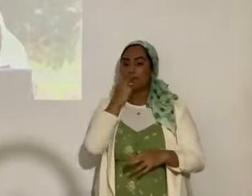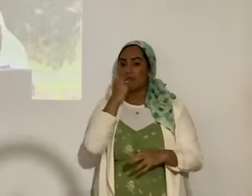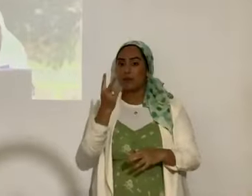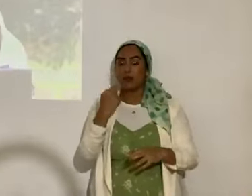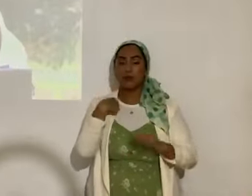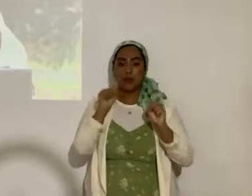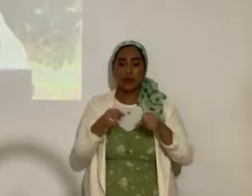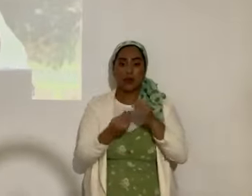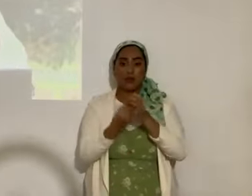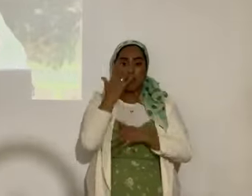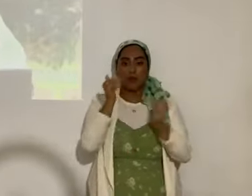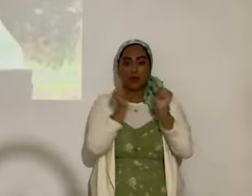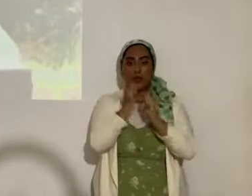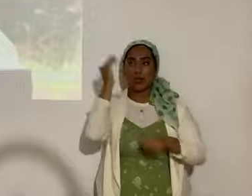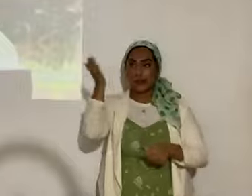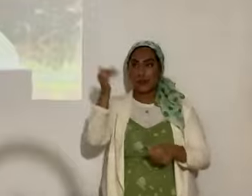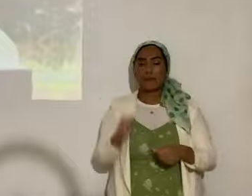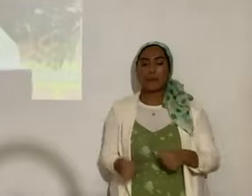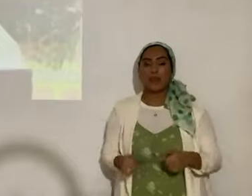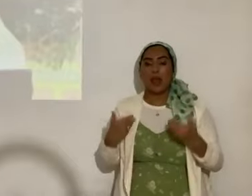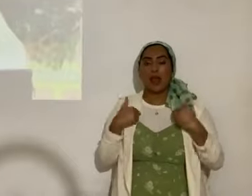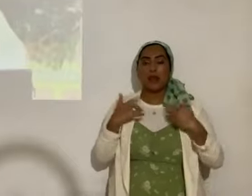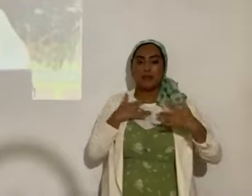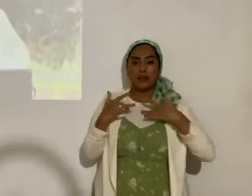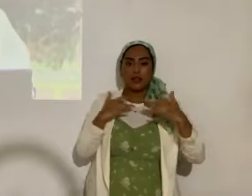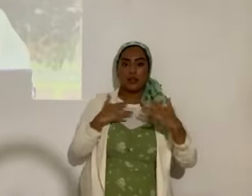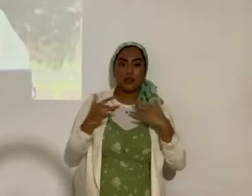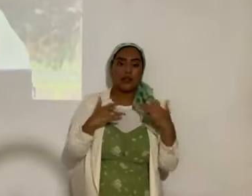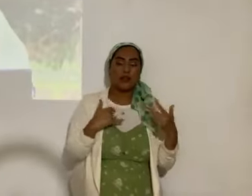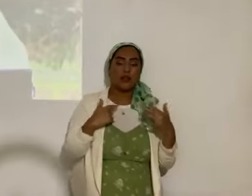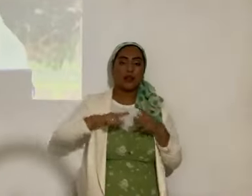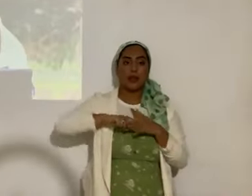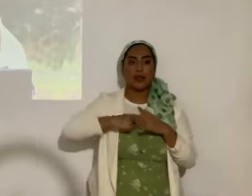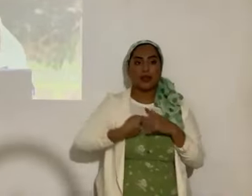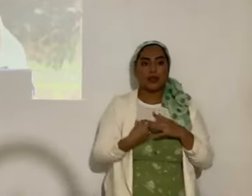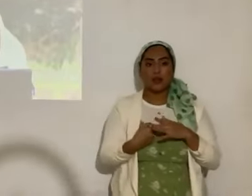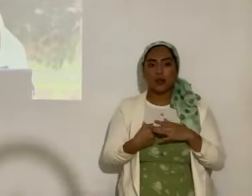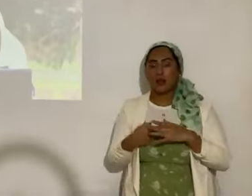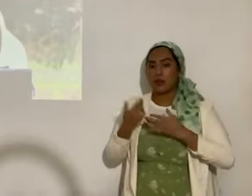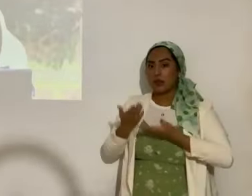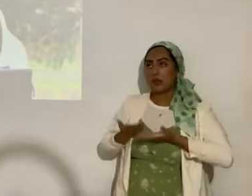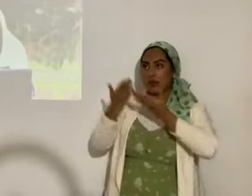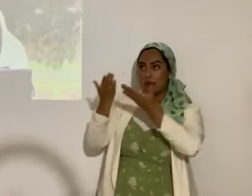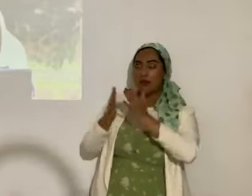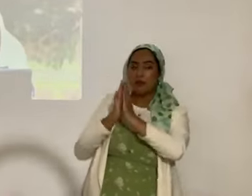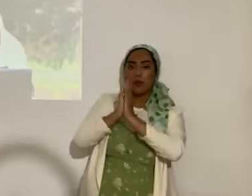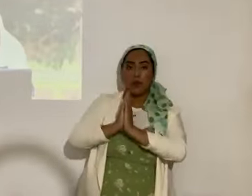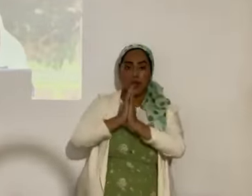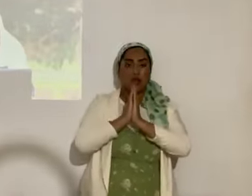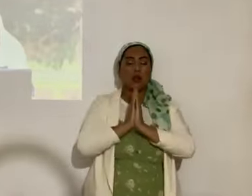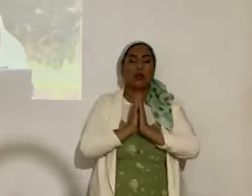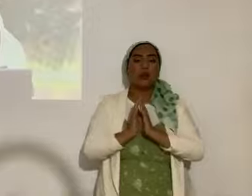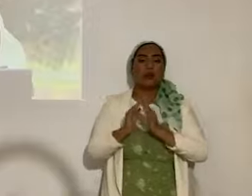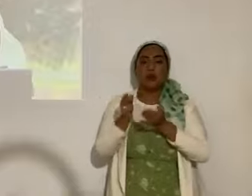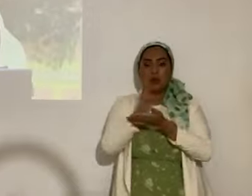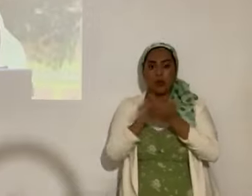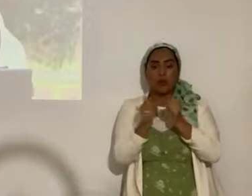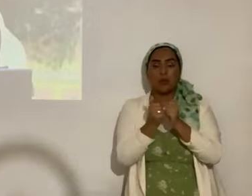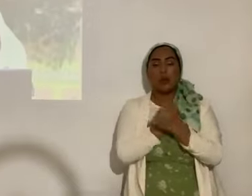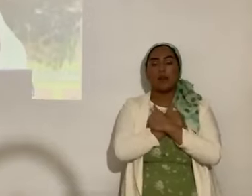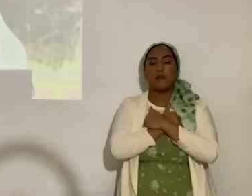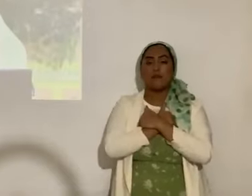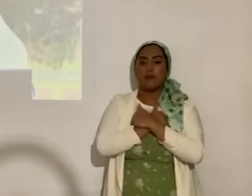y crecer en él tener entusiasmo empezar a ofrecerle oraciones en santidad con